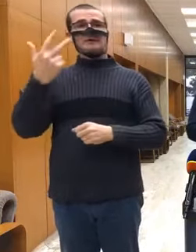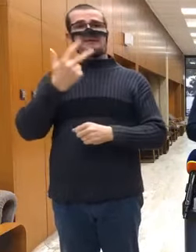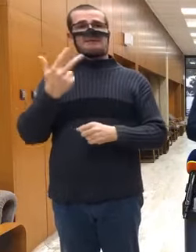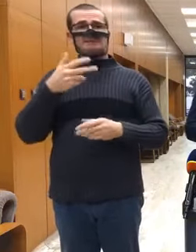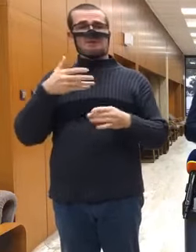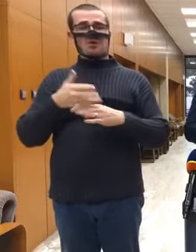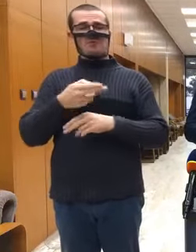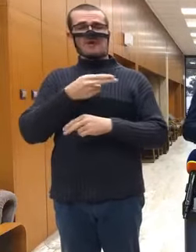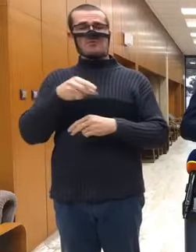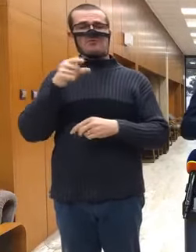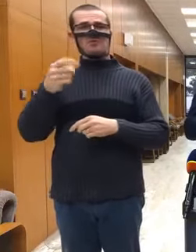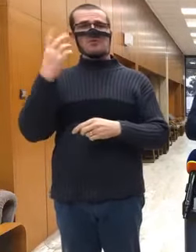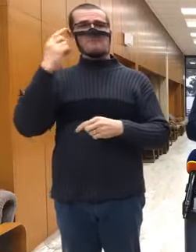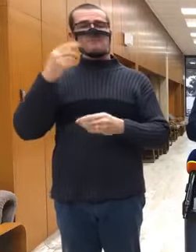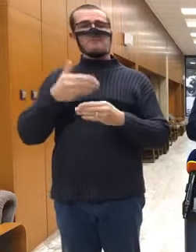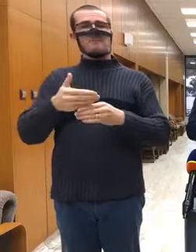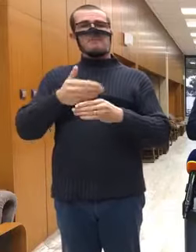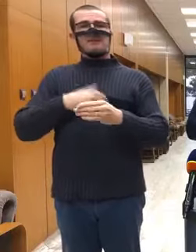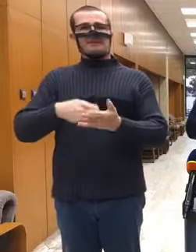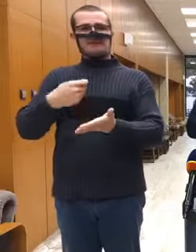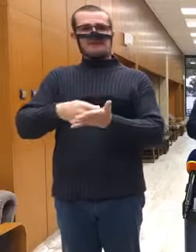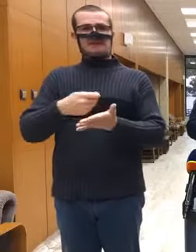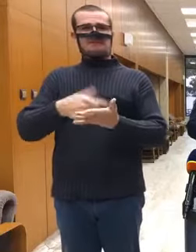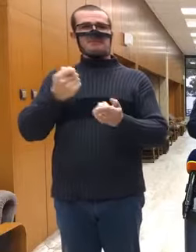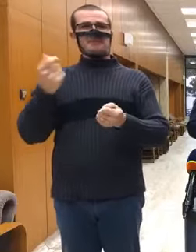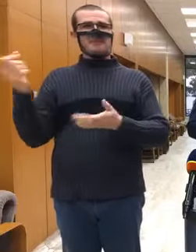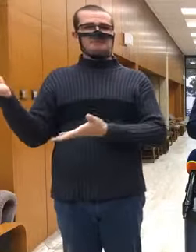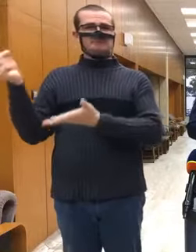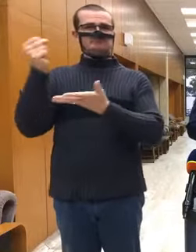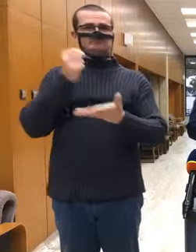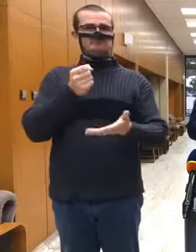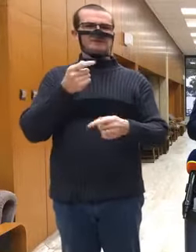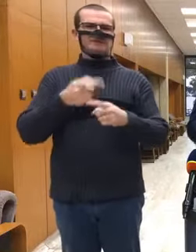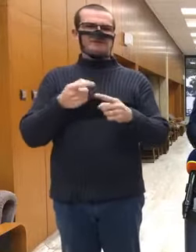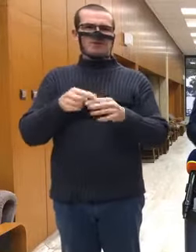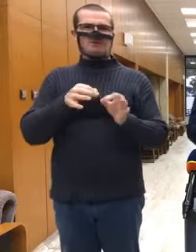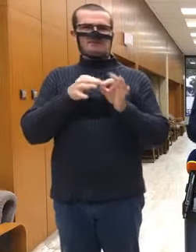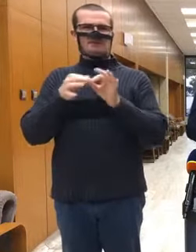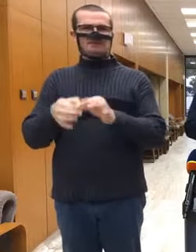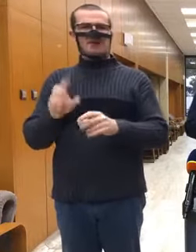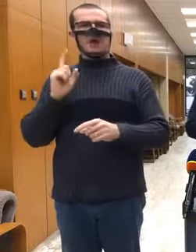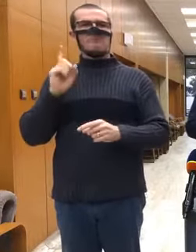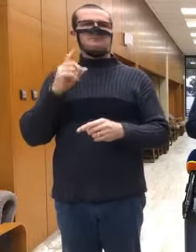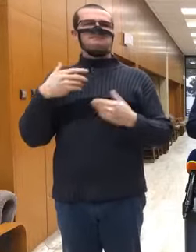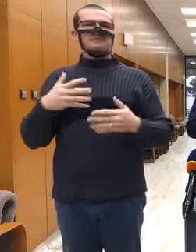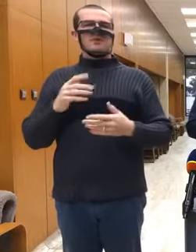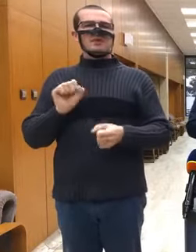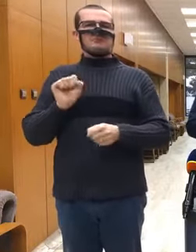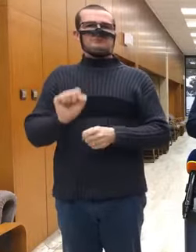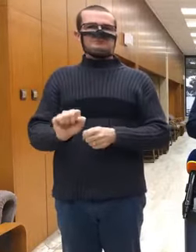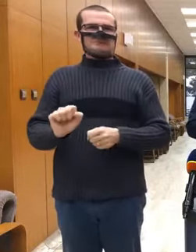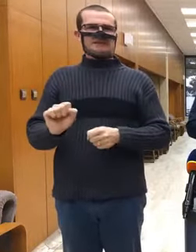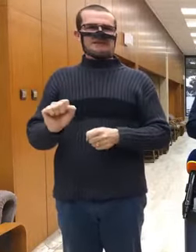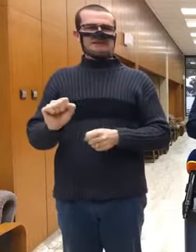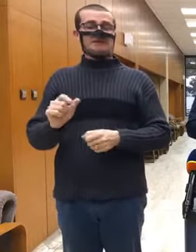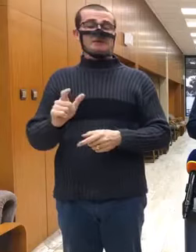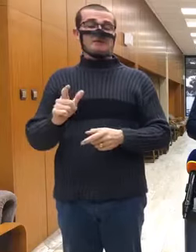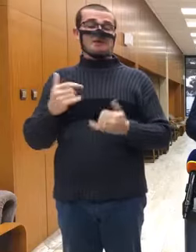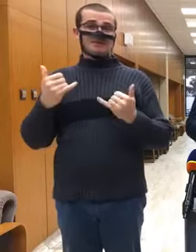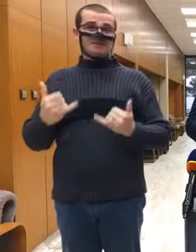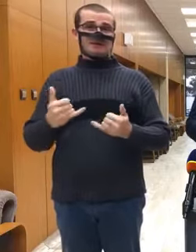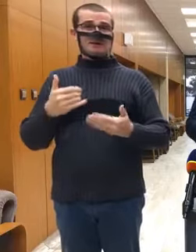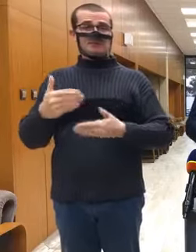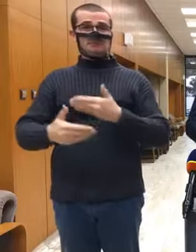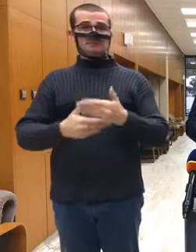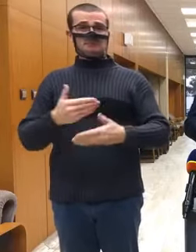bolo myslené kvázi na predfinancovanie, lebo tie peniaze z Únie tiež chvíľku trvajú, tak aby sme neboli brzdení. No a momentálne